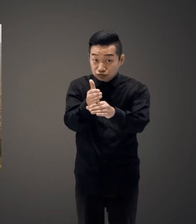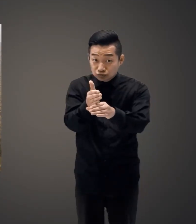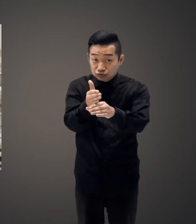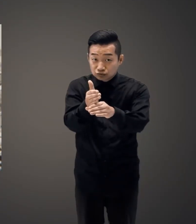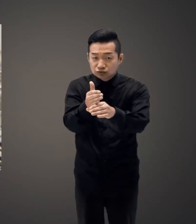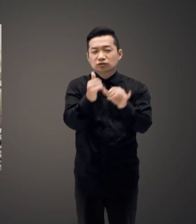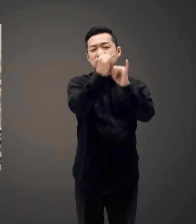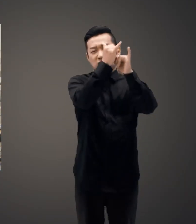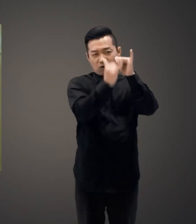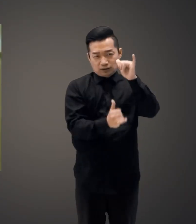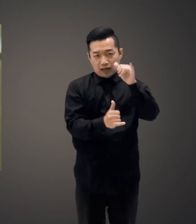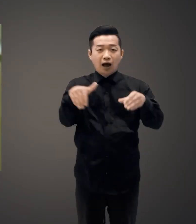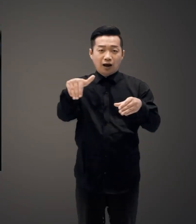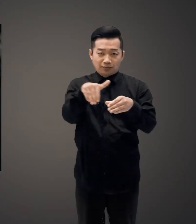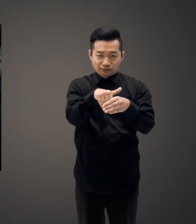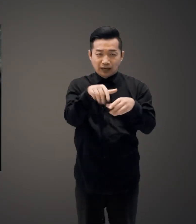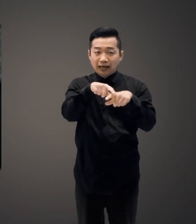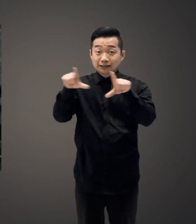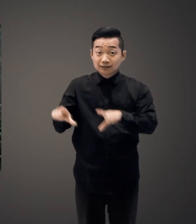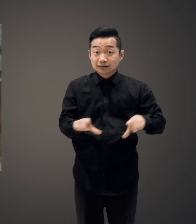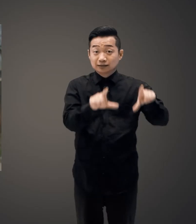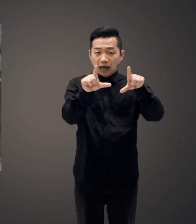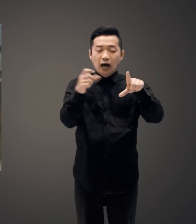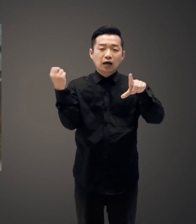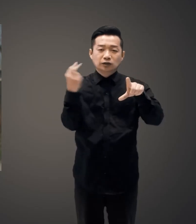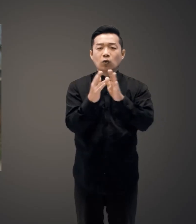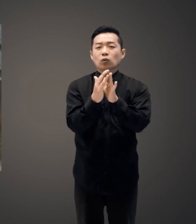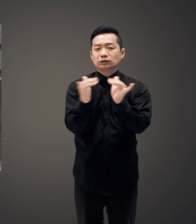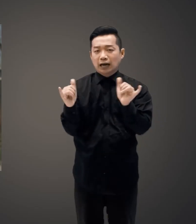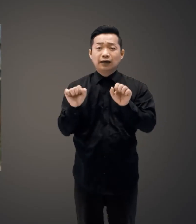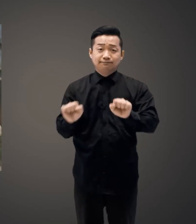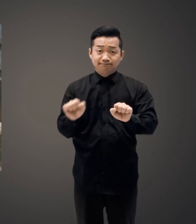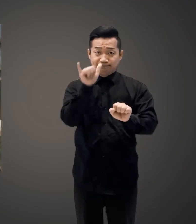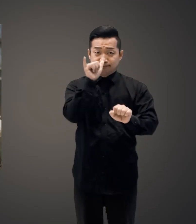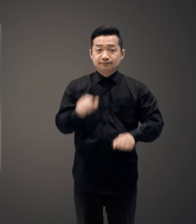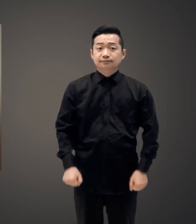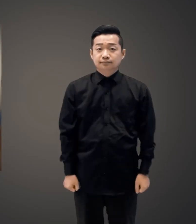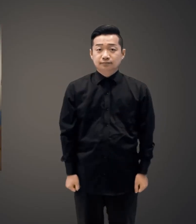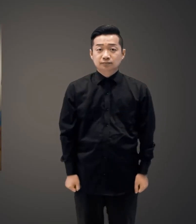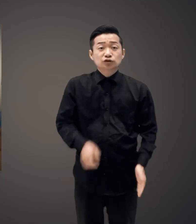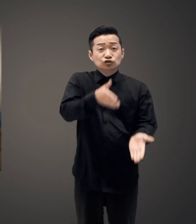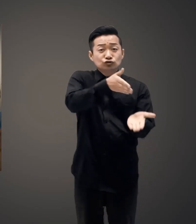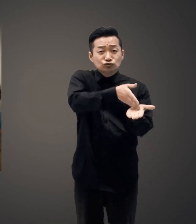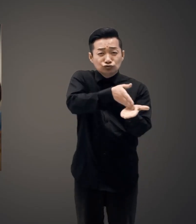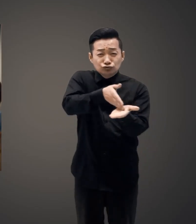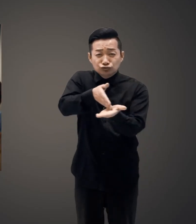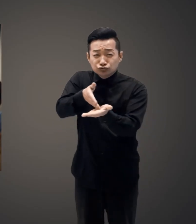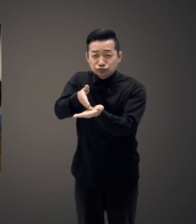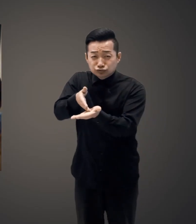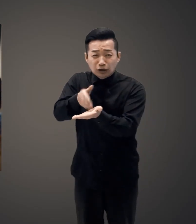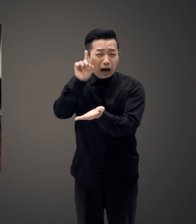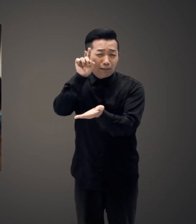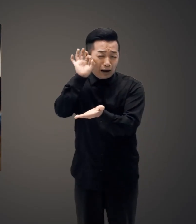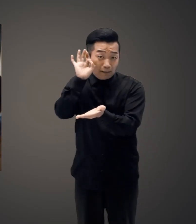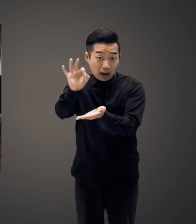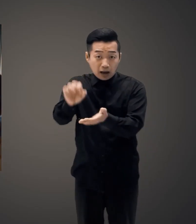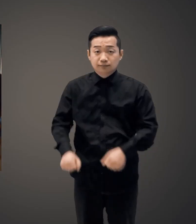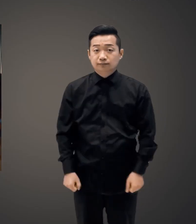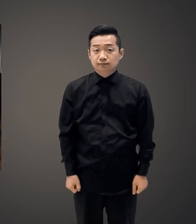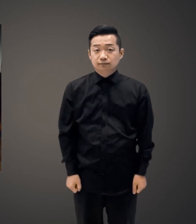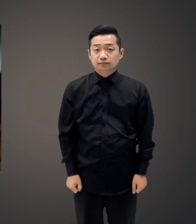지역에도 역사와 문화, 일상, 그리고 사람이 존재하죠. 그런데 뉴스에서 연일 쏟아지는 이런